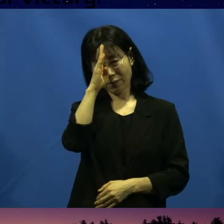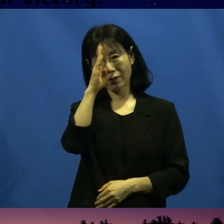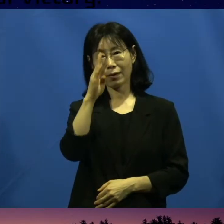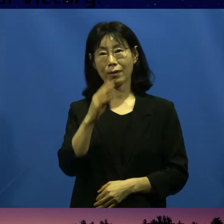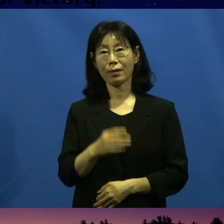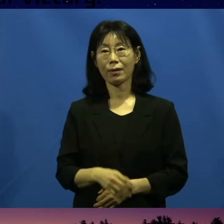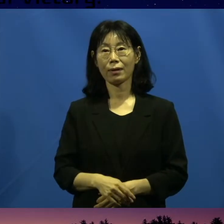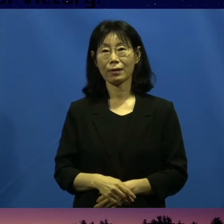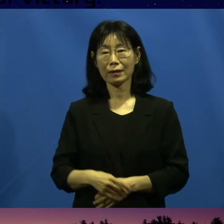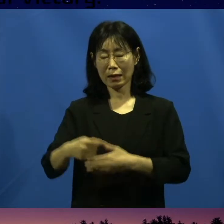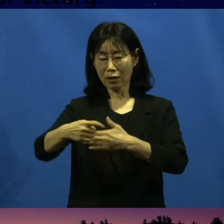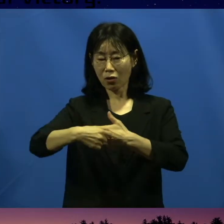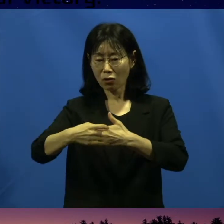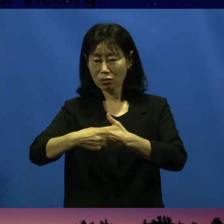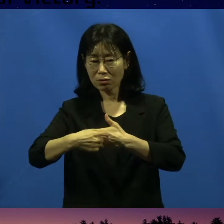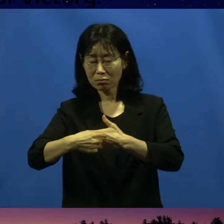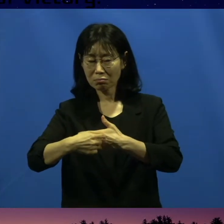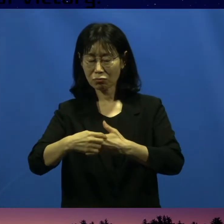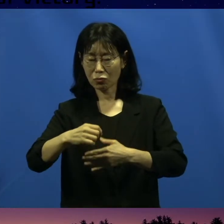겉은 멀쩡한데 나병